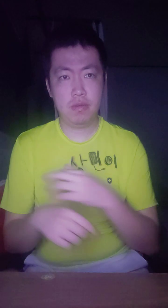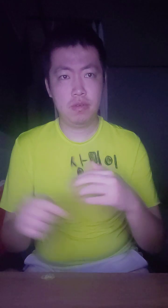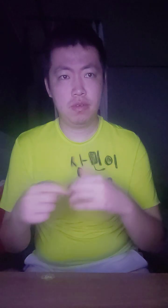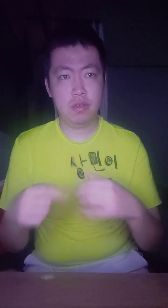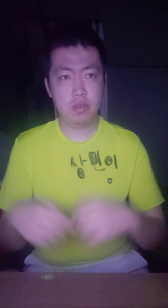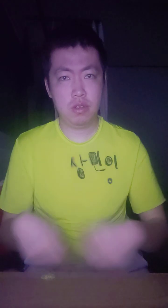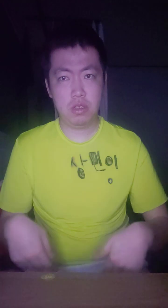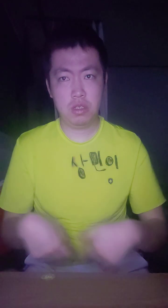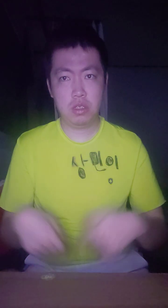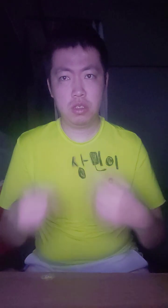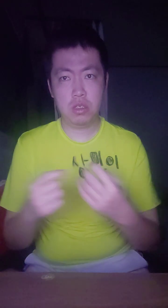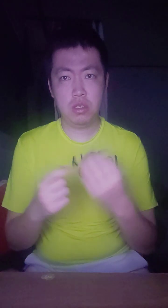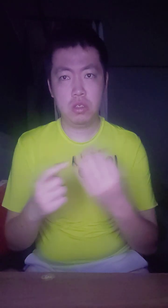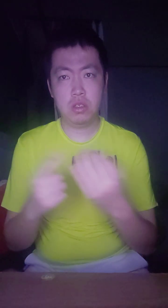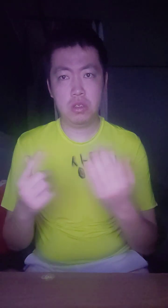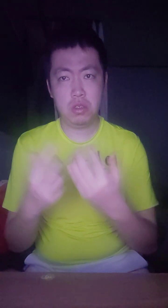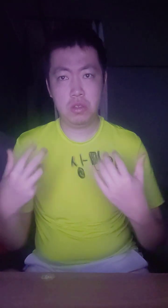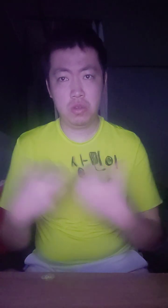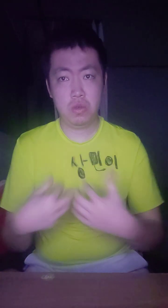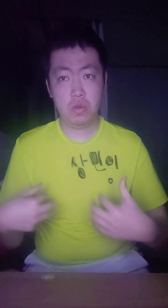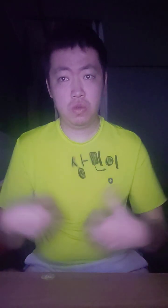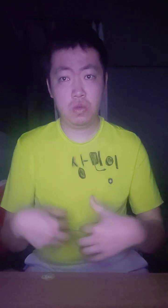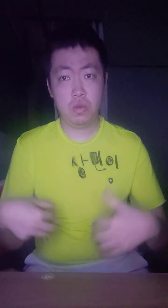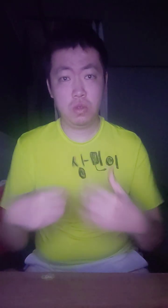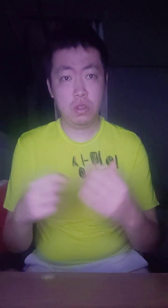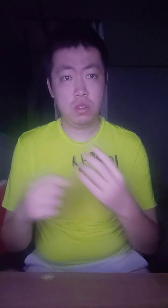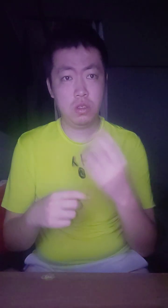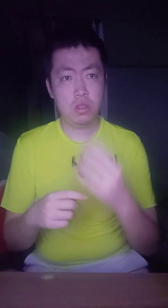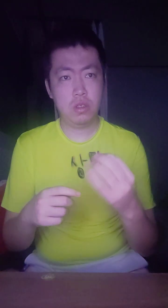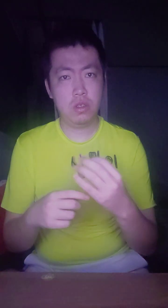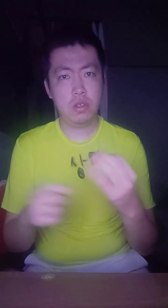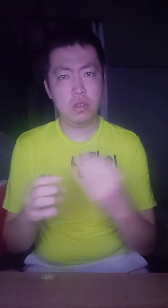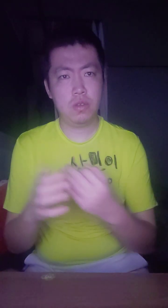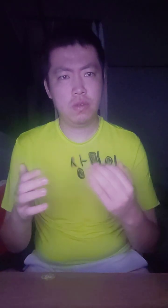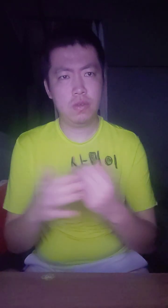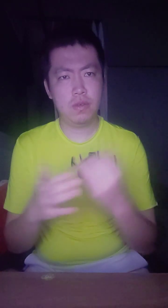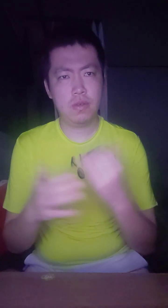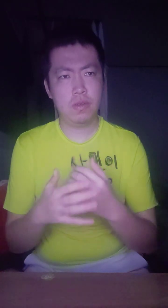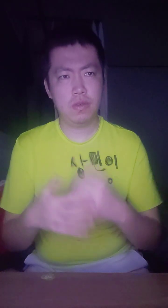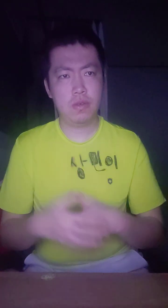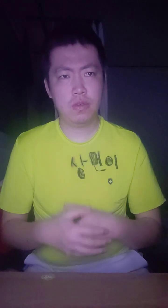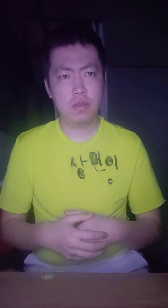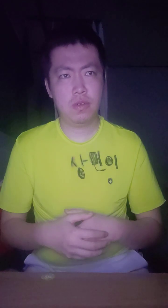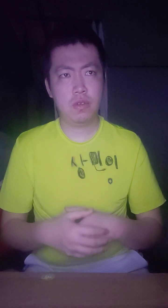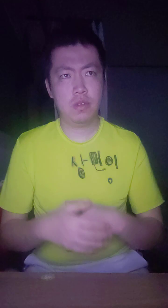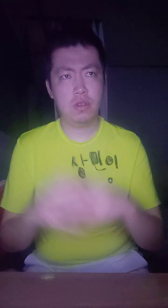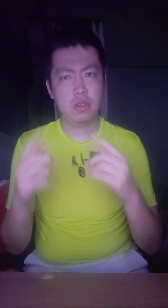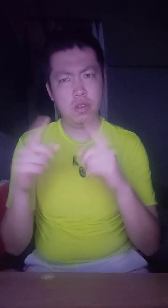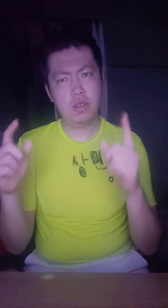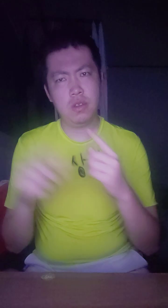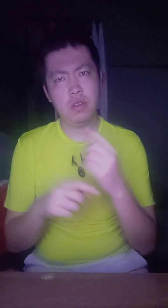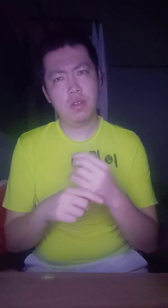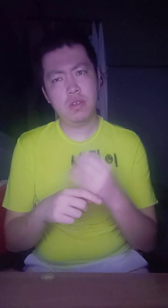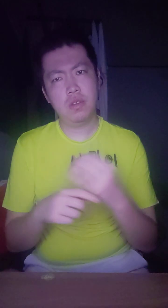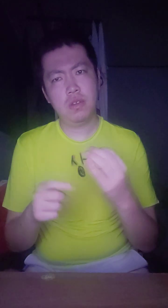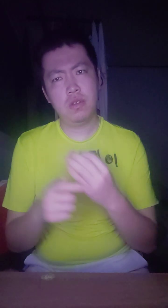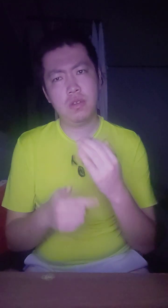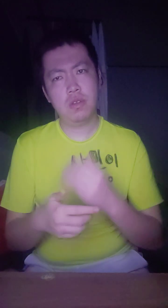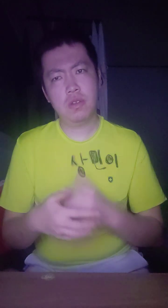입게 한 뒤 몸을 훑어보고 여러 사람 보는 앞에서 수치심을 줬다. 찍히기 싫어서 이야기를 못했다.